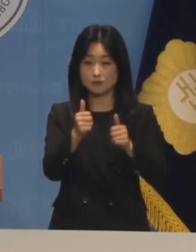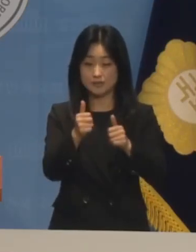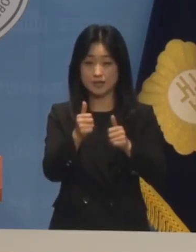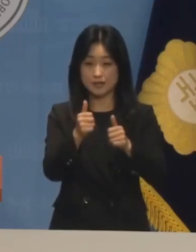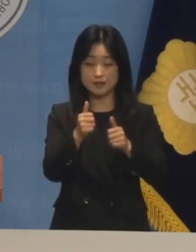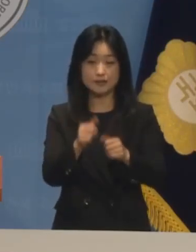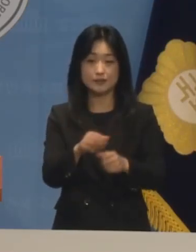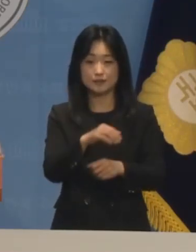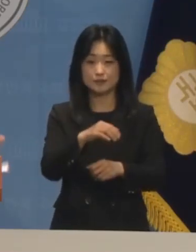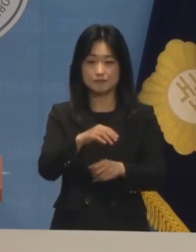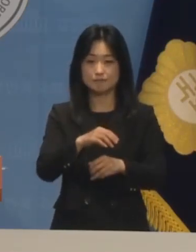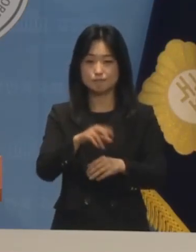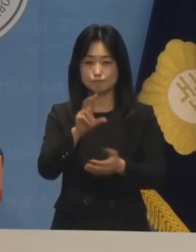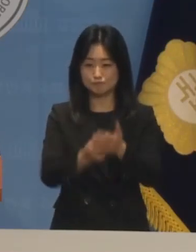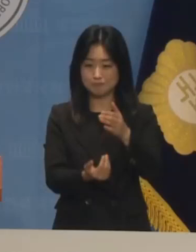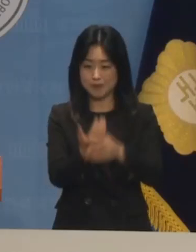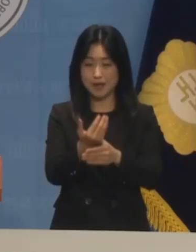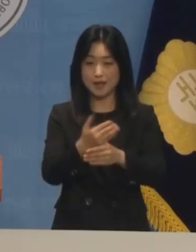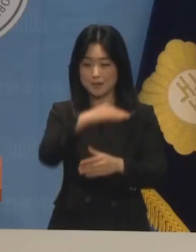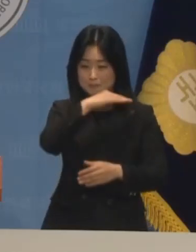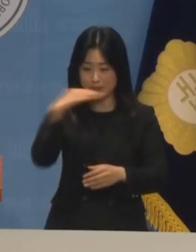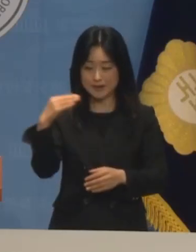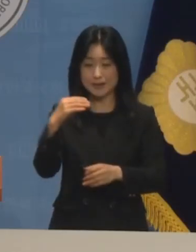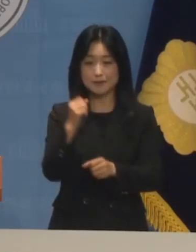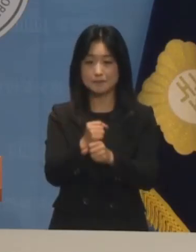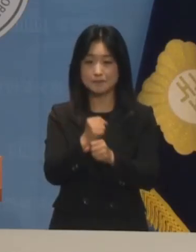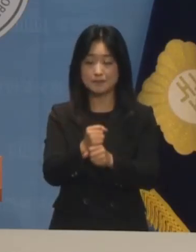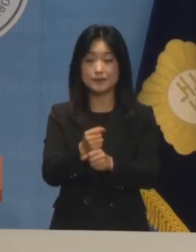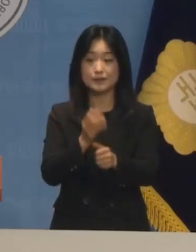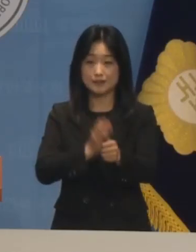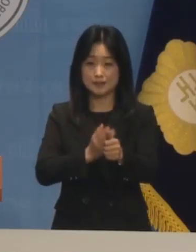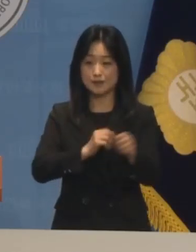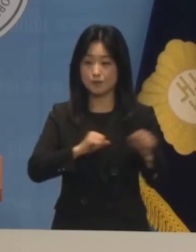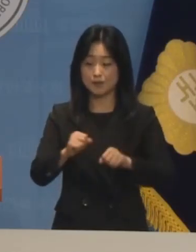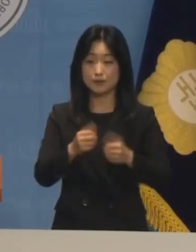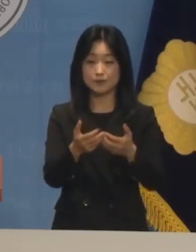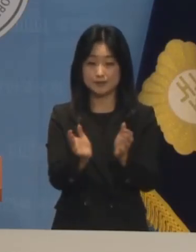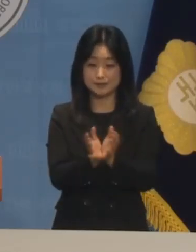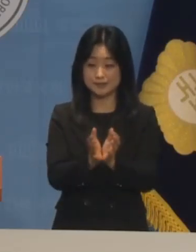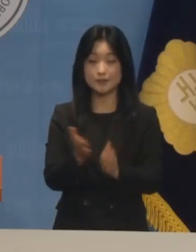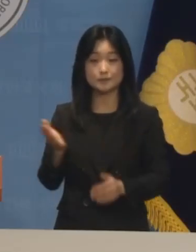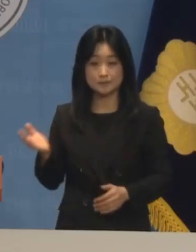시민행동. 이상으로 기자회견 낭독을 마치고